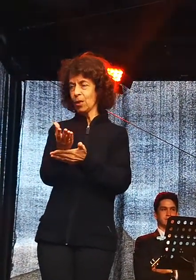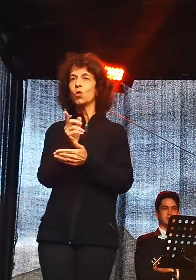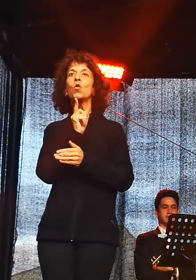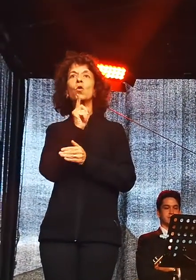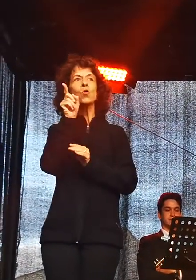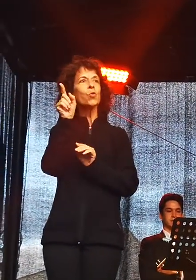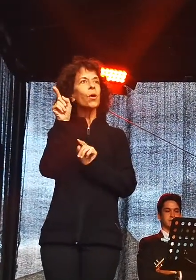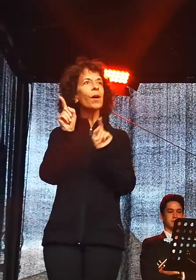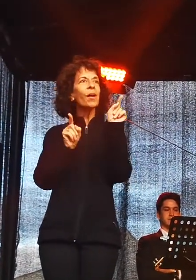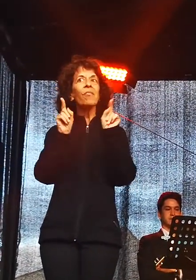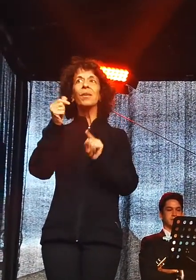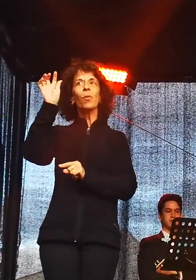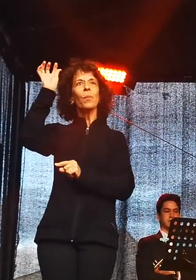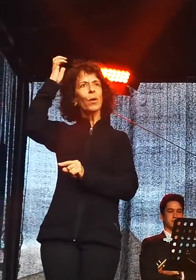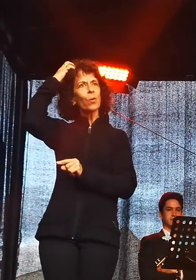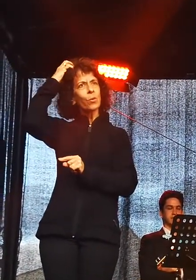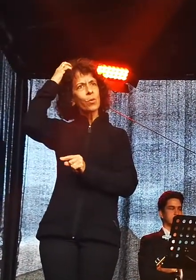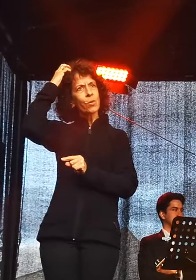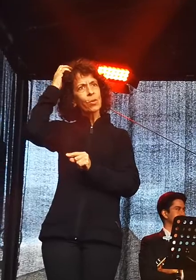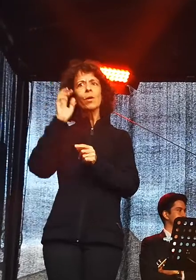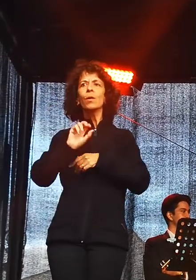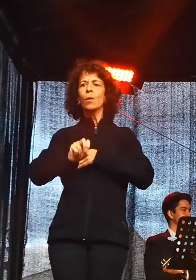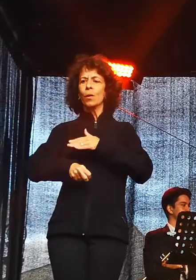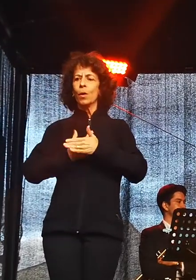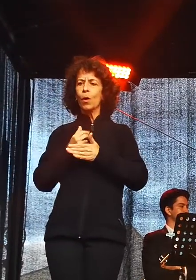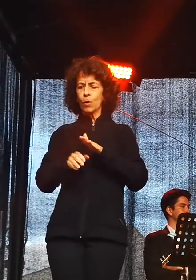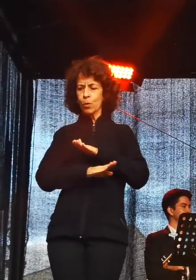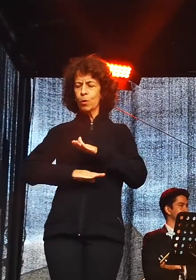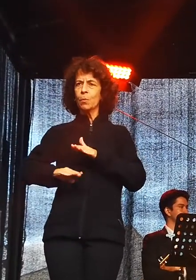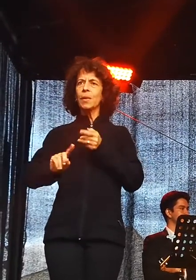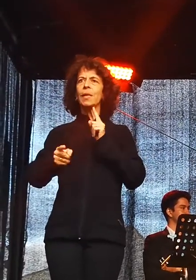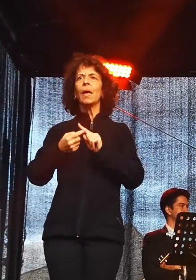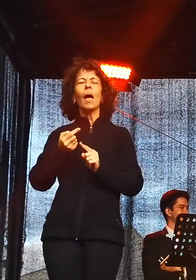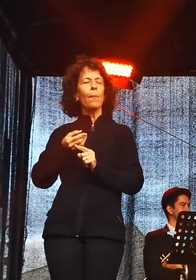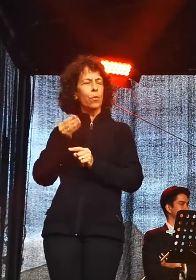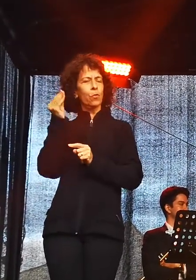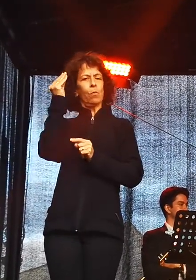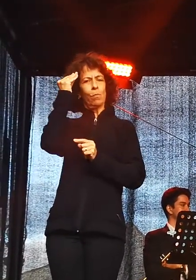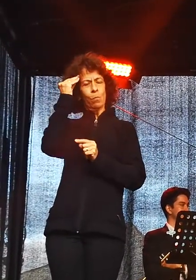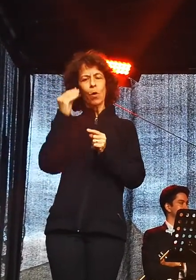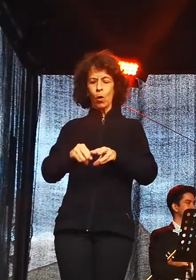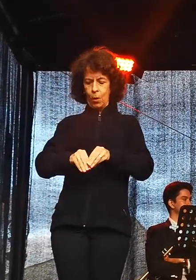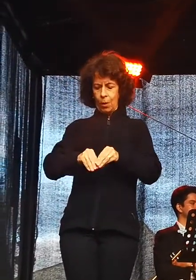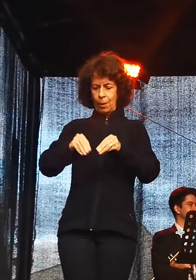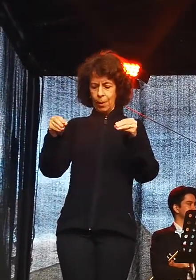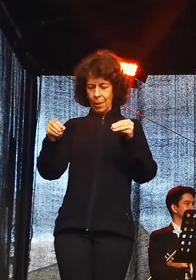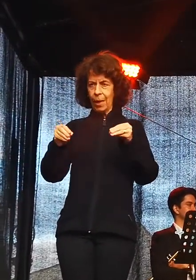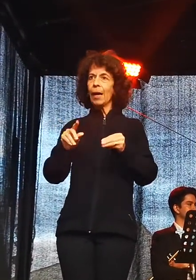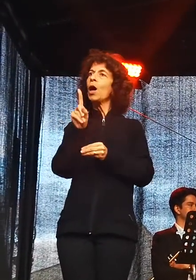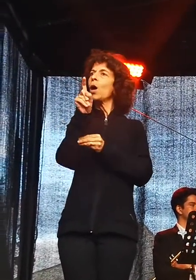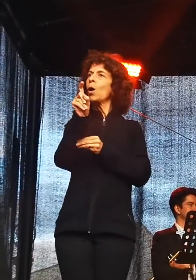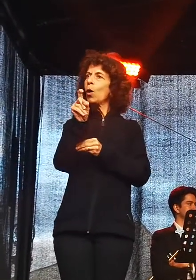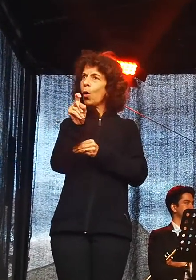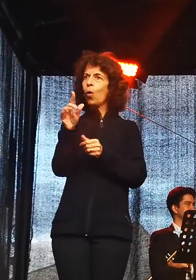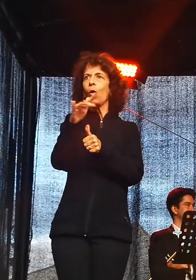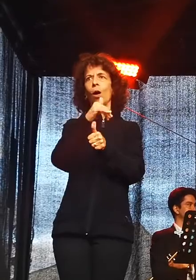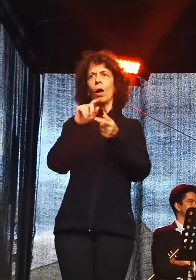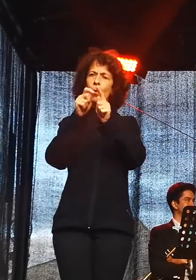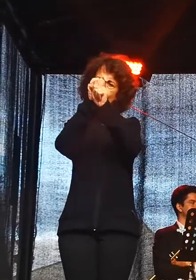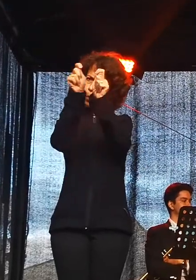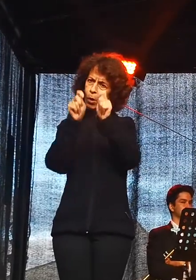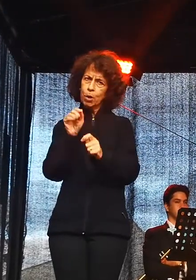de fête nationale, prenons conscience des ressources que notre pays, notre sol et notre environnement nous apportent.